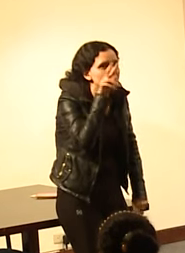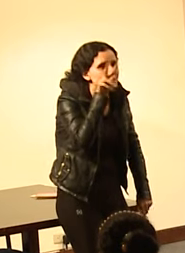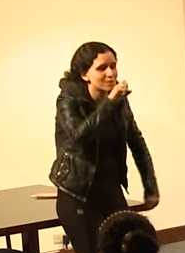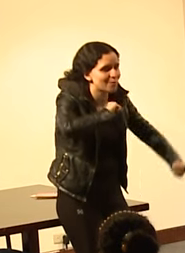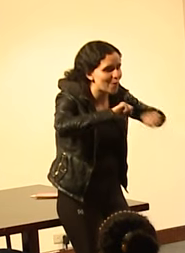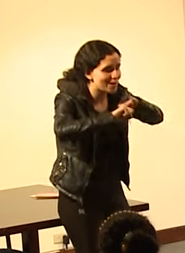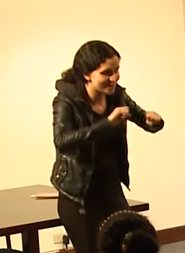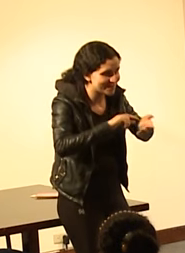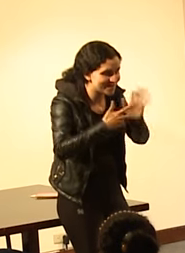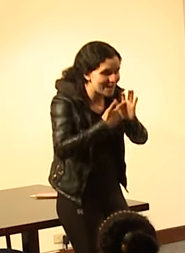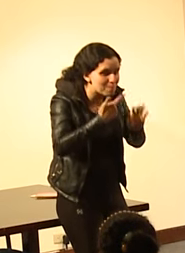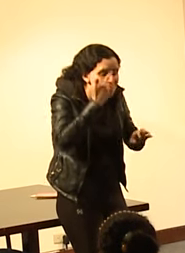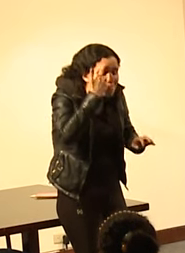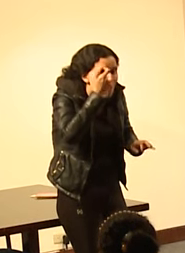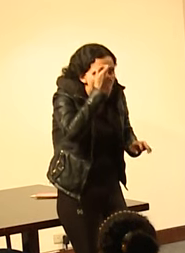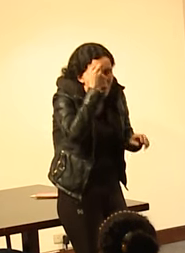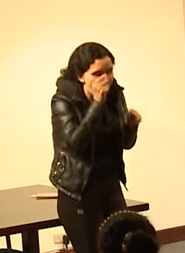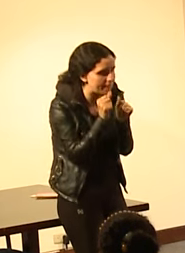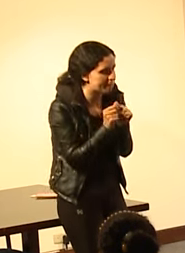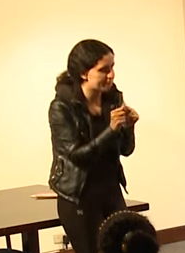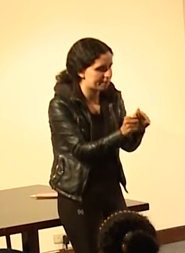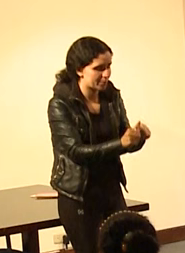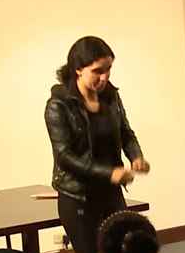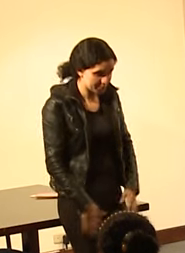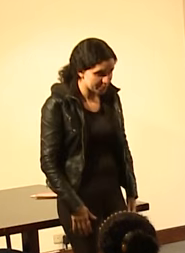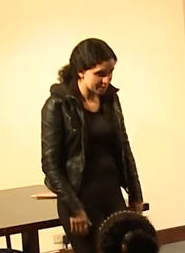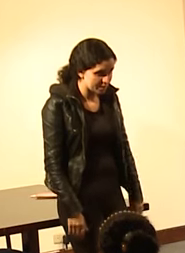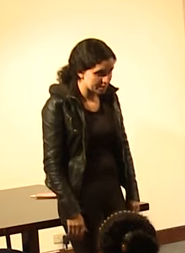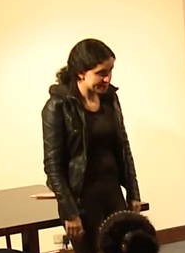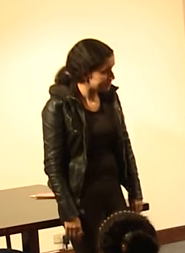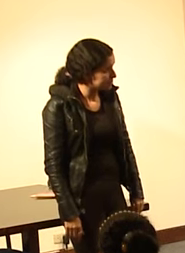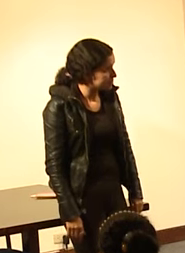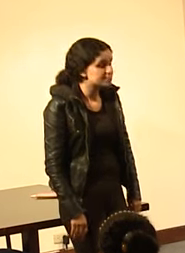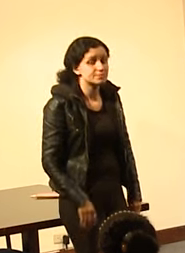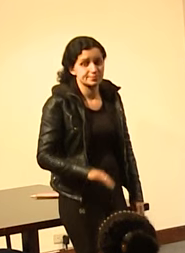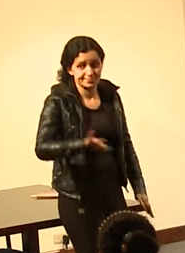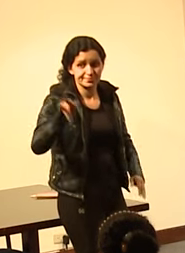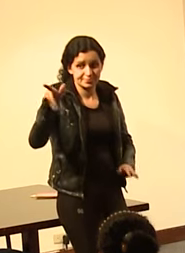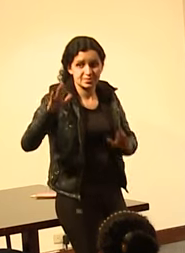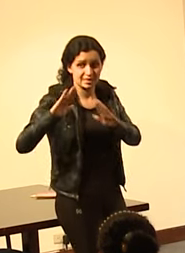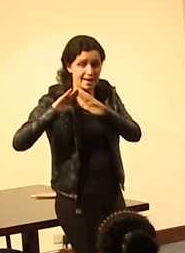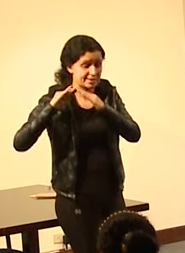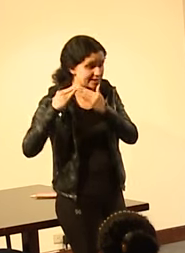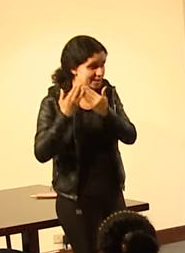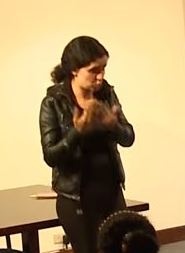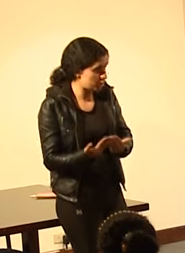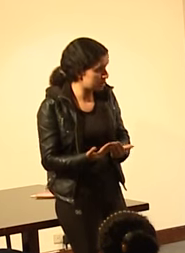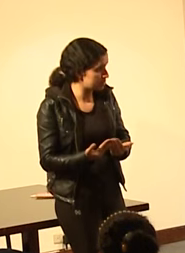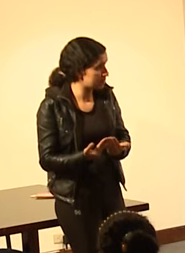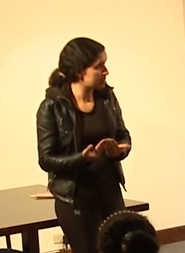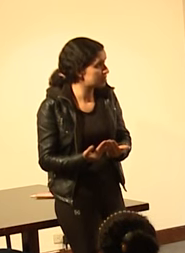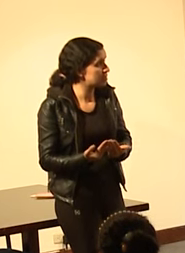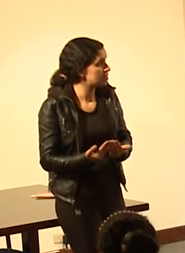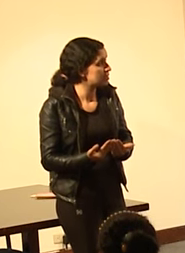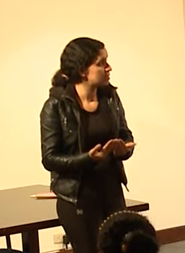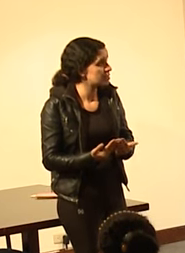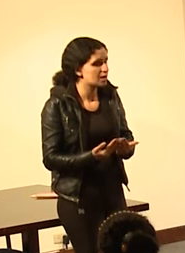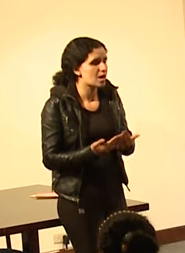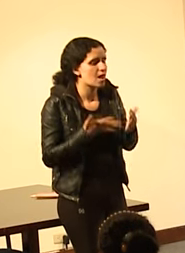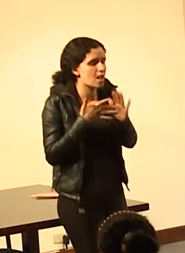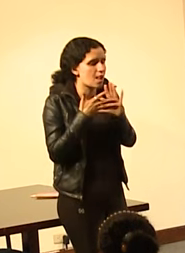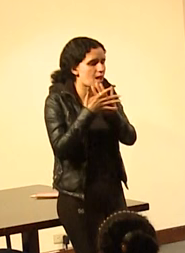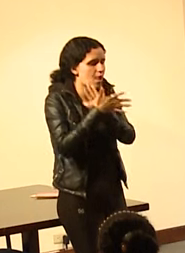movimiento. Es esa memoria viva. Es esa memoria viva. Y en el caso de la literatura, y ahí pueden ustedes meter la poesía, tiene que ver con la idea del